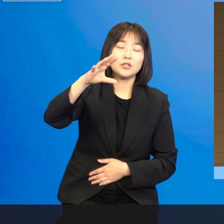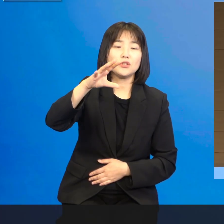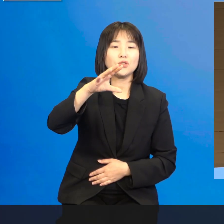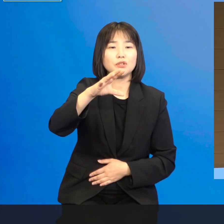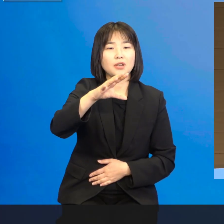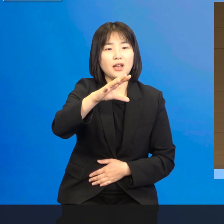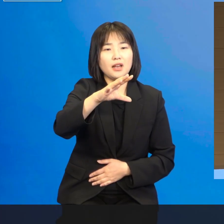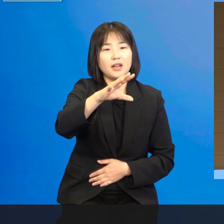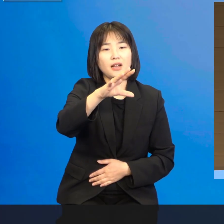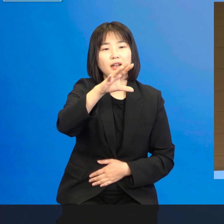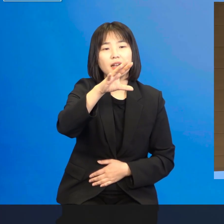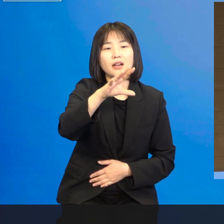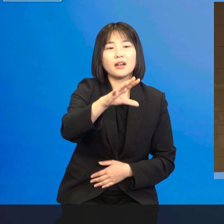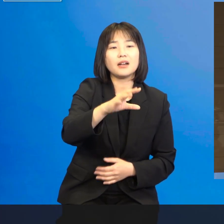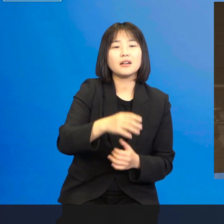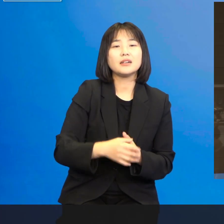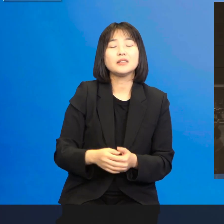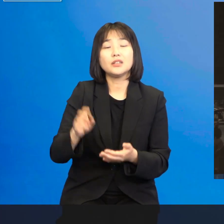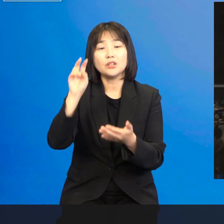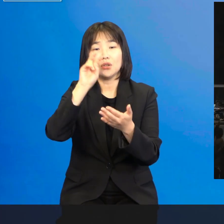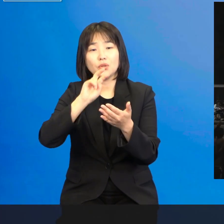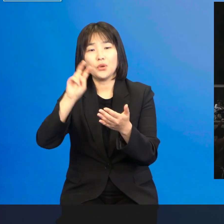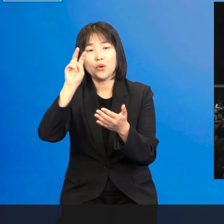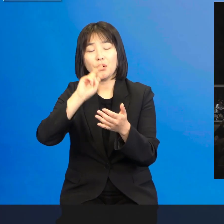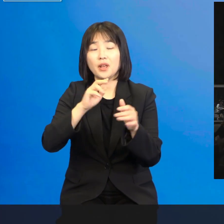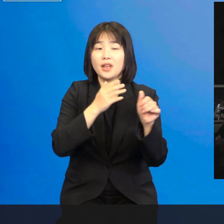빛을 노래하라,